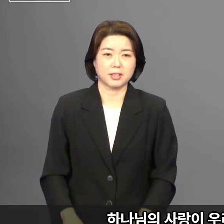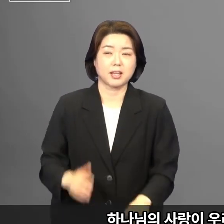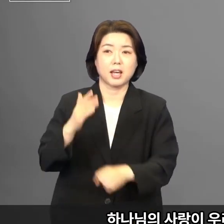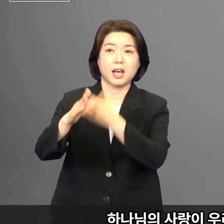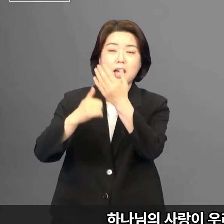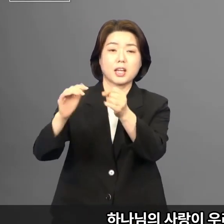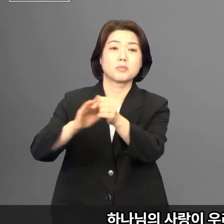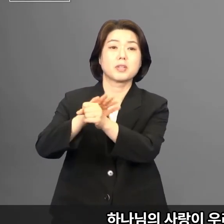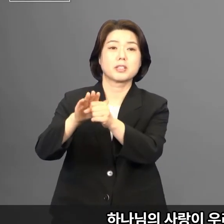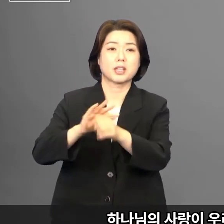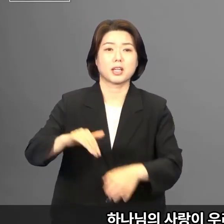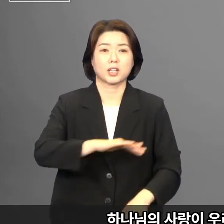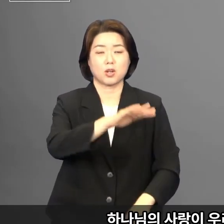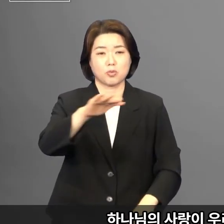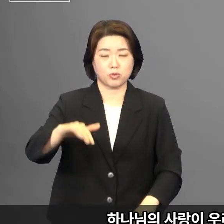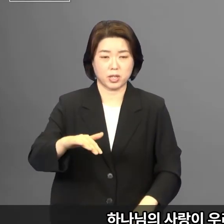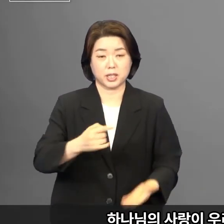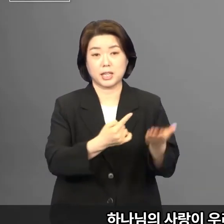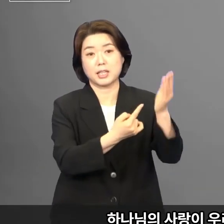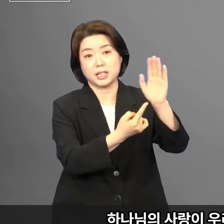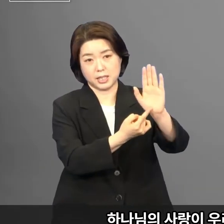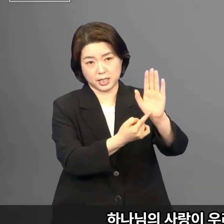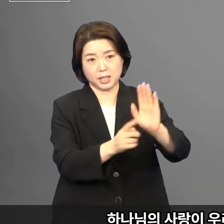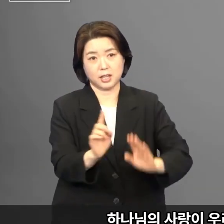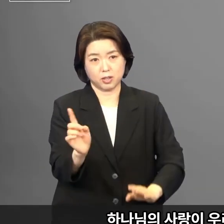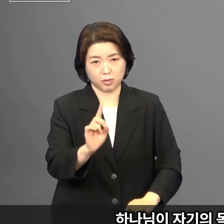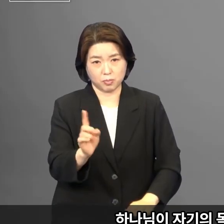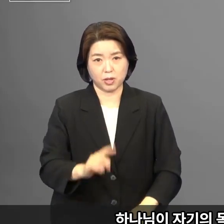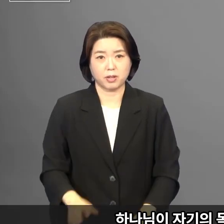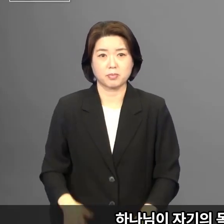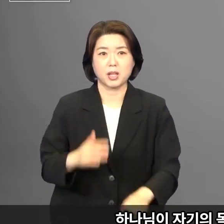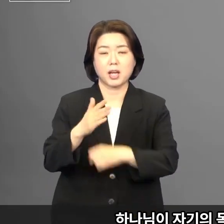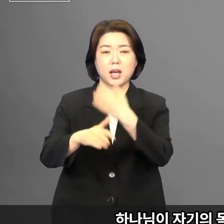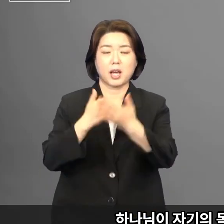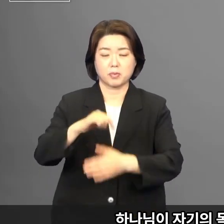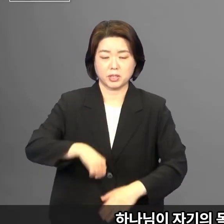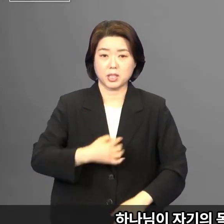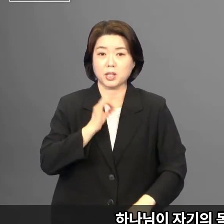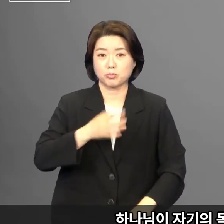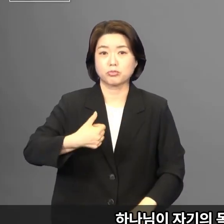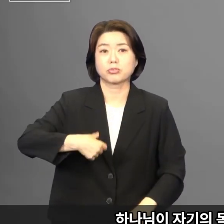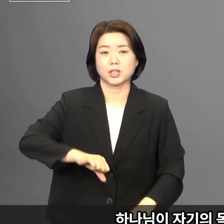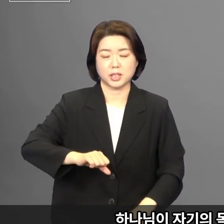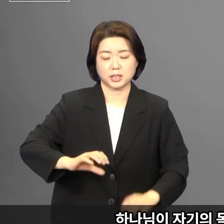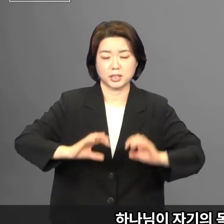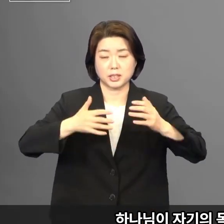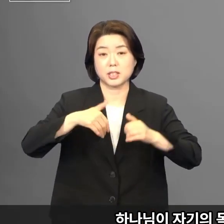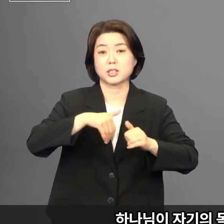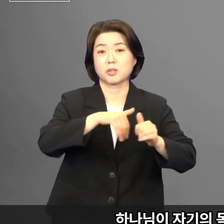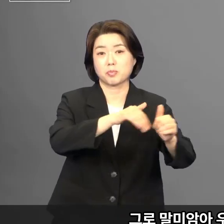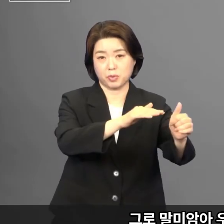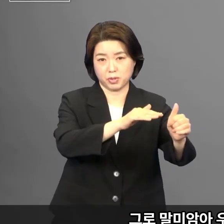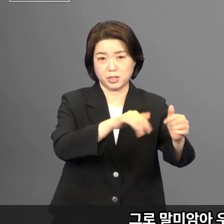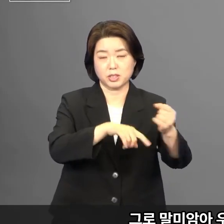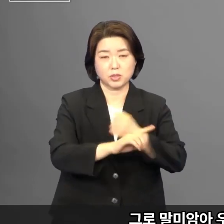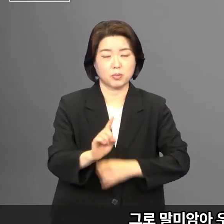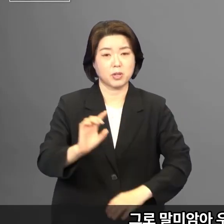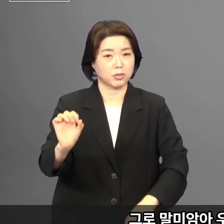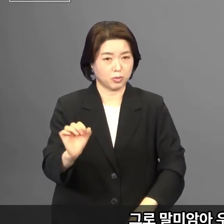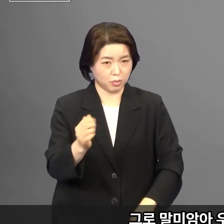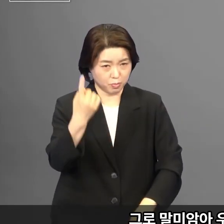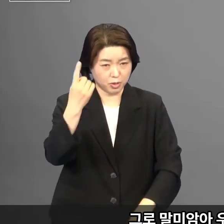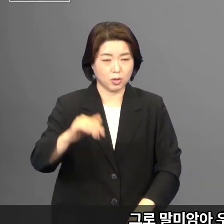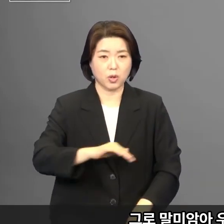하나님의 사랑이 우리에게 이렇게 나타난 바 되었으니 하나님이 자기의 독생자를 세상에 보내심은 그로